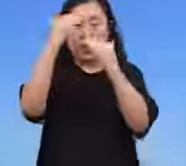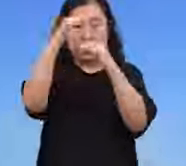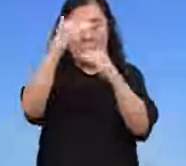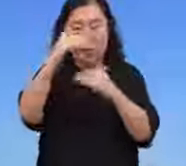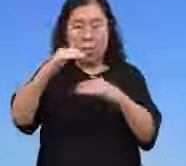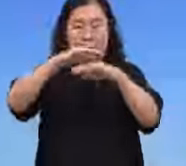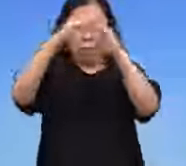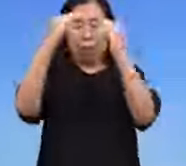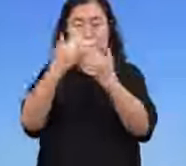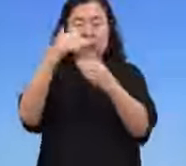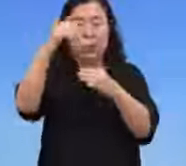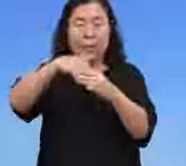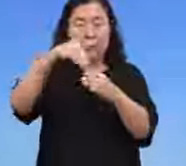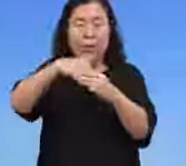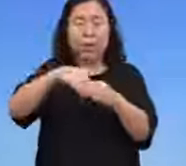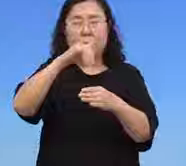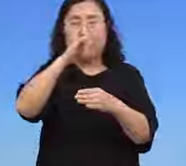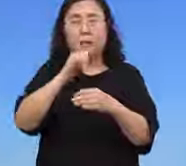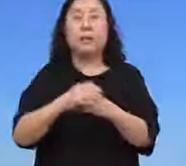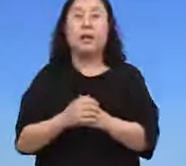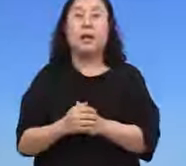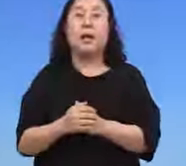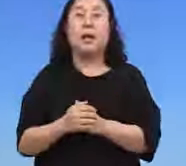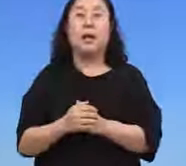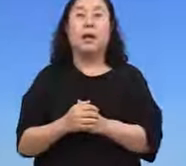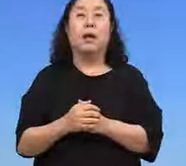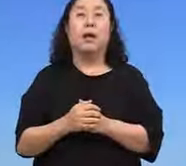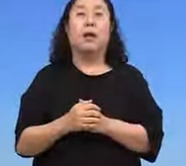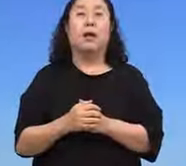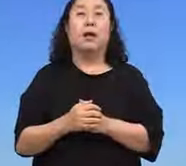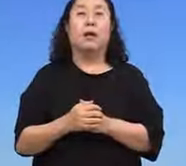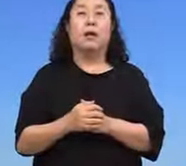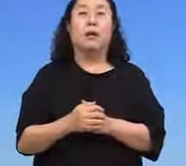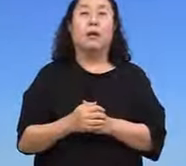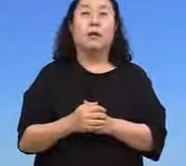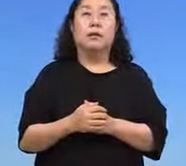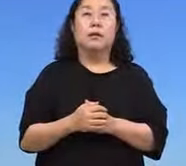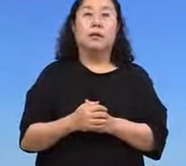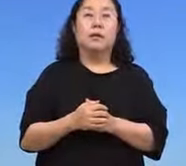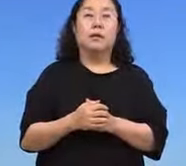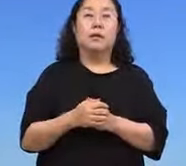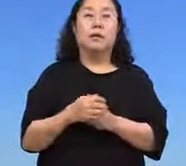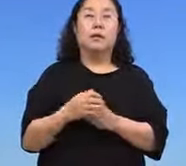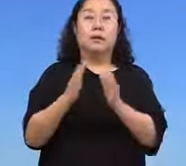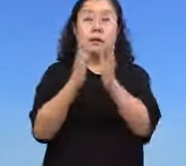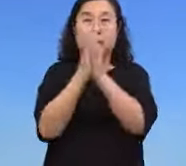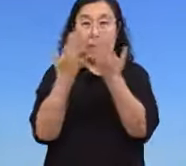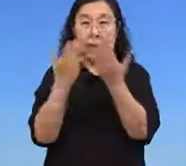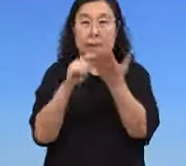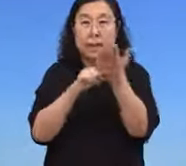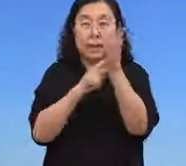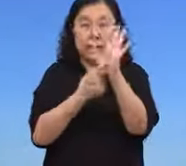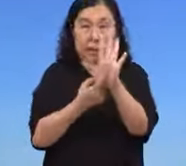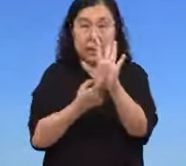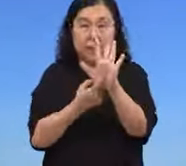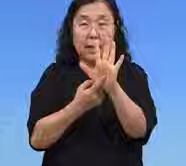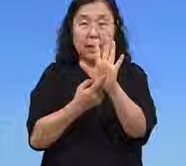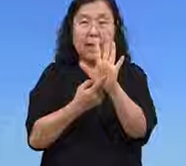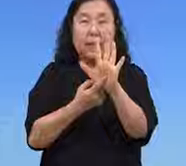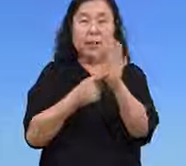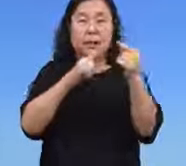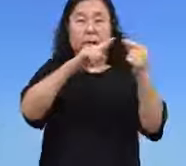오늘 내용이 다 담겨 있는데요, 여러분 제가 그 케네스 베일리의 책에 나오는 한 대목을 소개해드리고